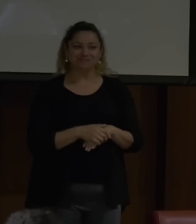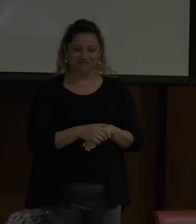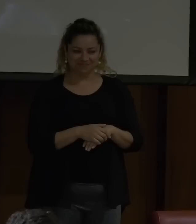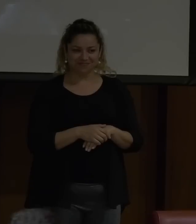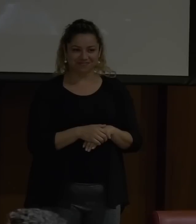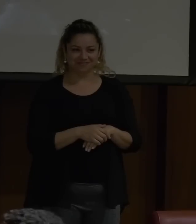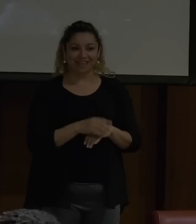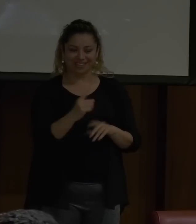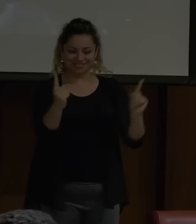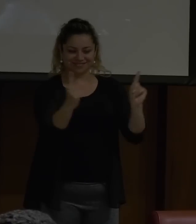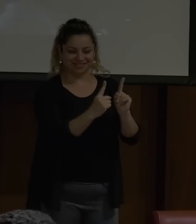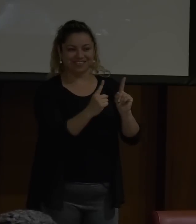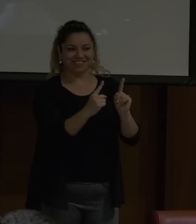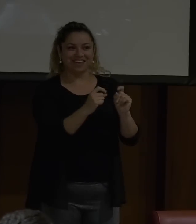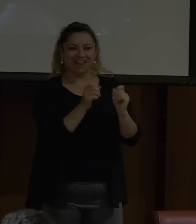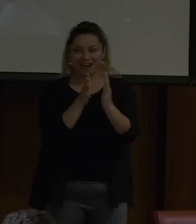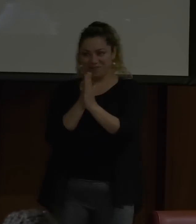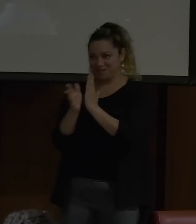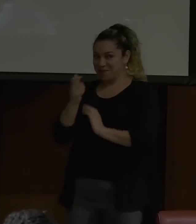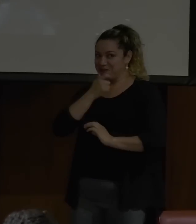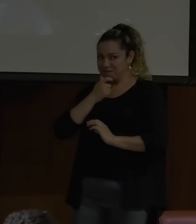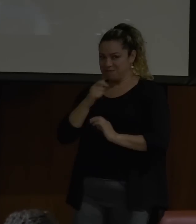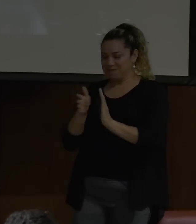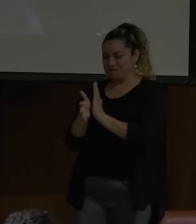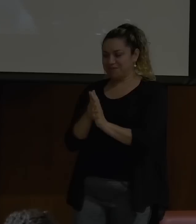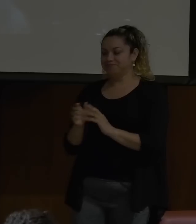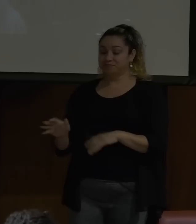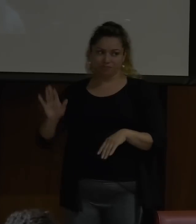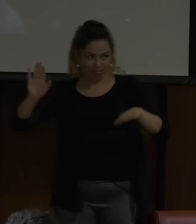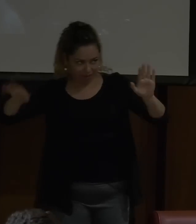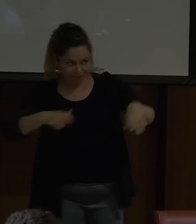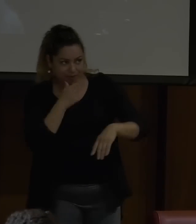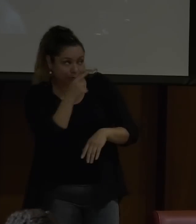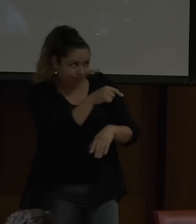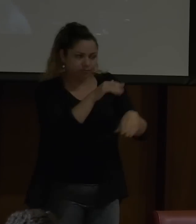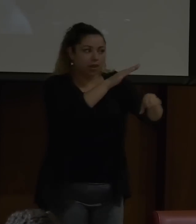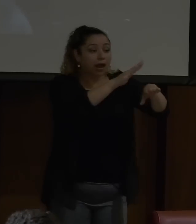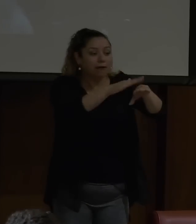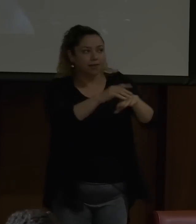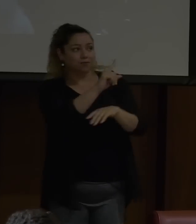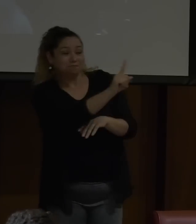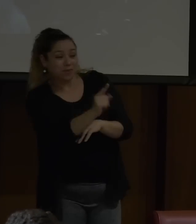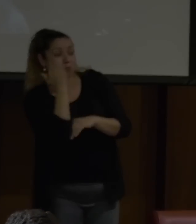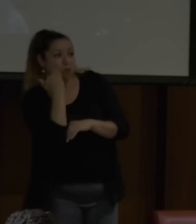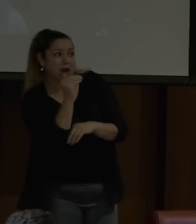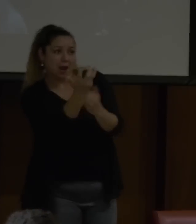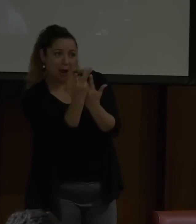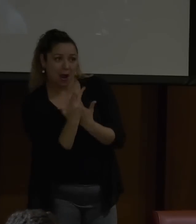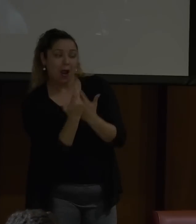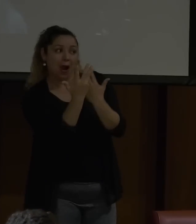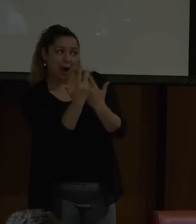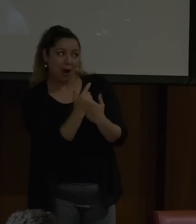Esa conversación se la llevaron a mi papá. Maestro, estuvimos hablando con Josefa, nos comentó que sí, que es cierto que ella era muy creída, que